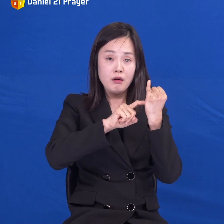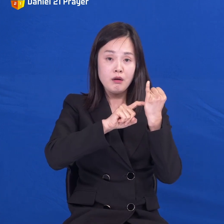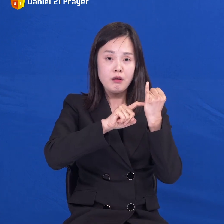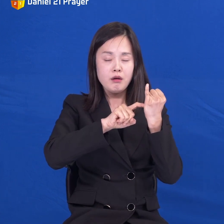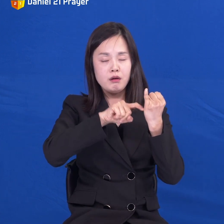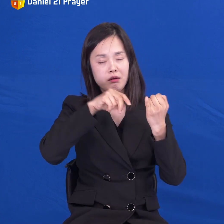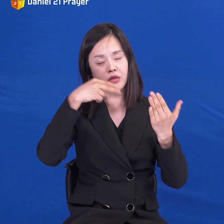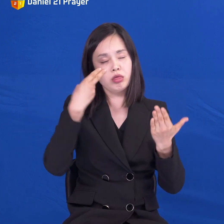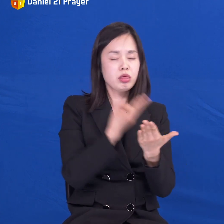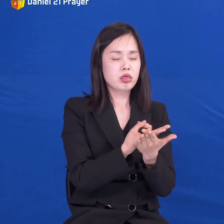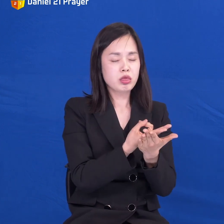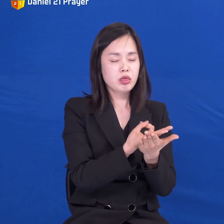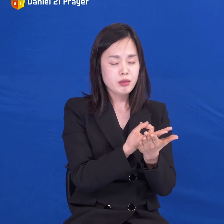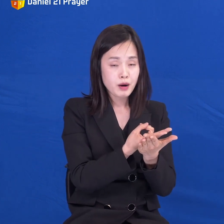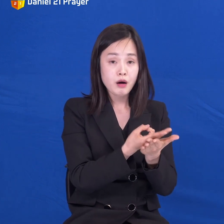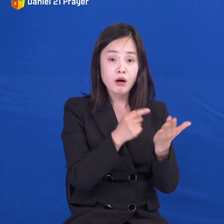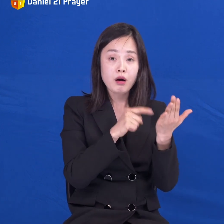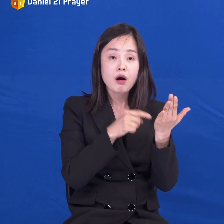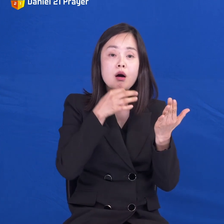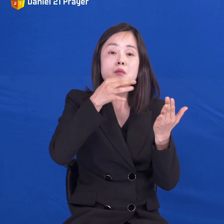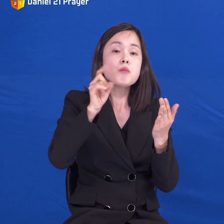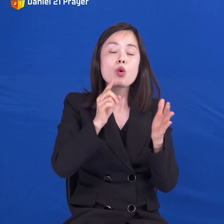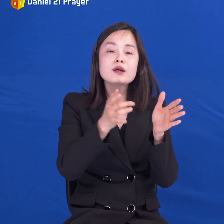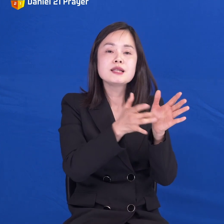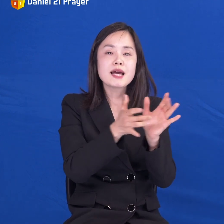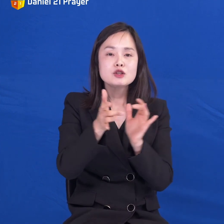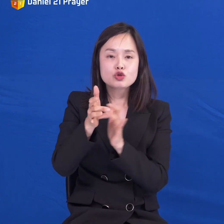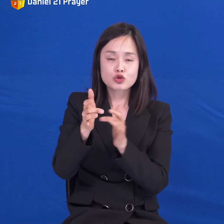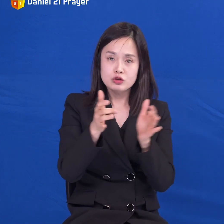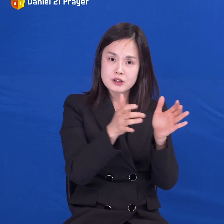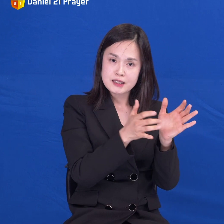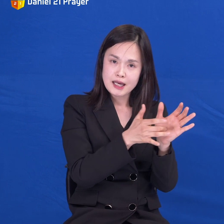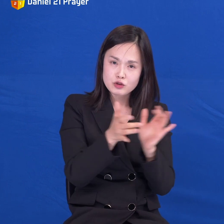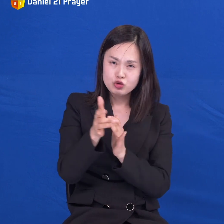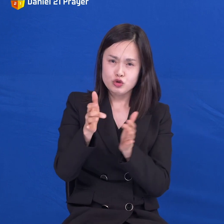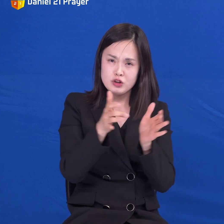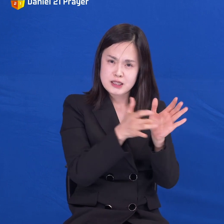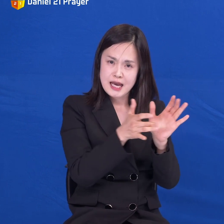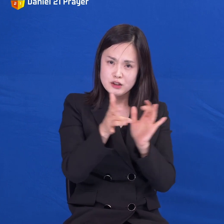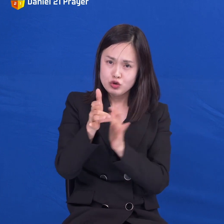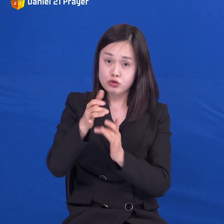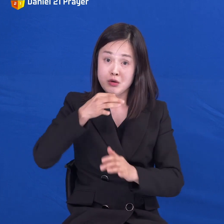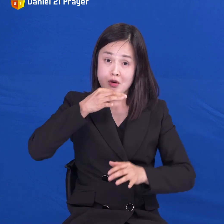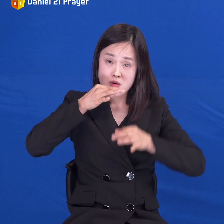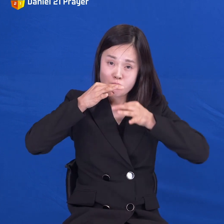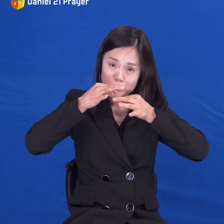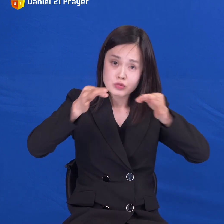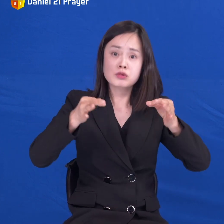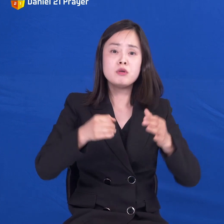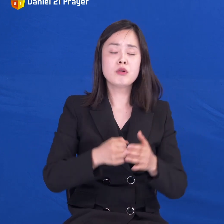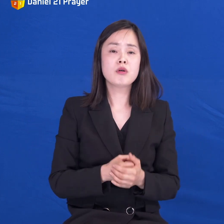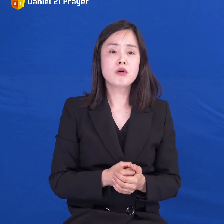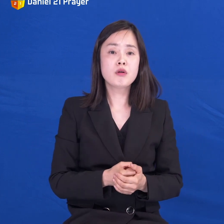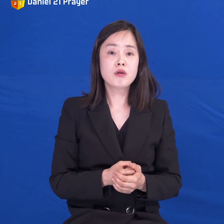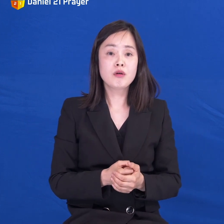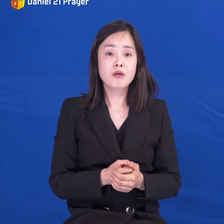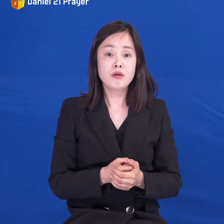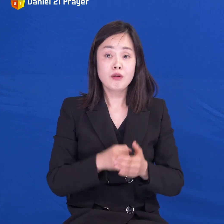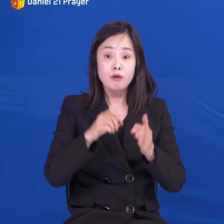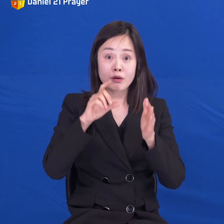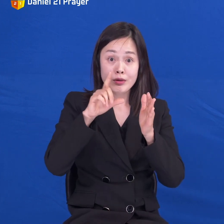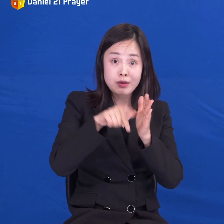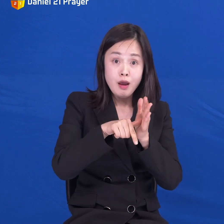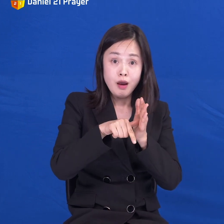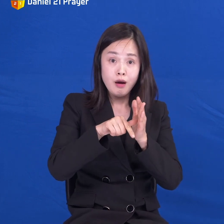예수 3마디 하는 거예요. 그 주변에 한 30여 명의 원주민 아이들이 있었는데 눈이 굉장히 예쁘고 큽니다. 그걸 보고